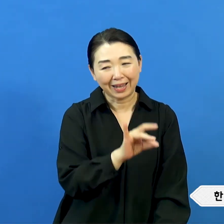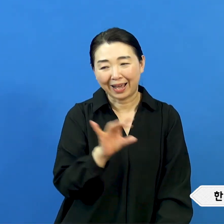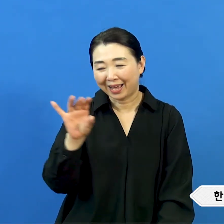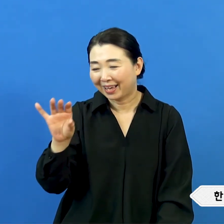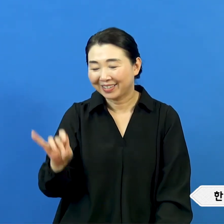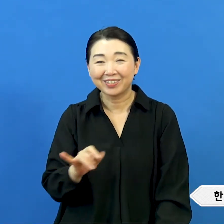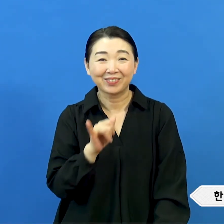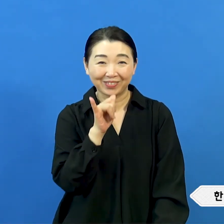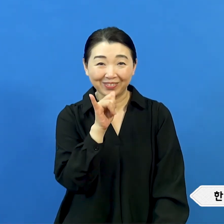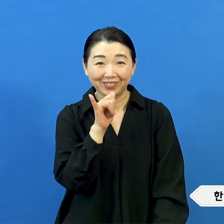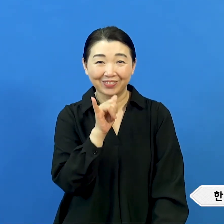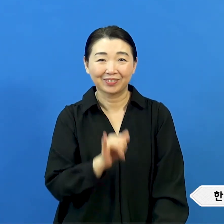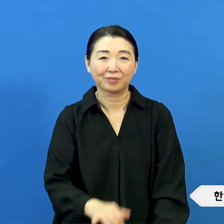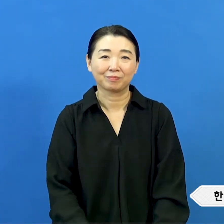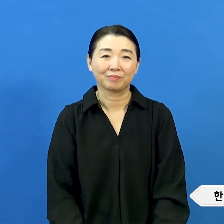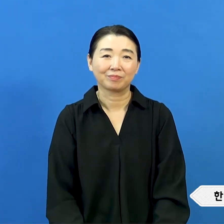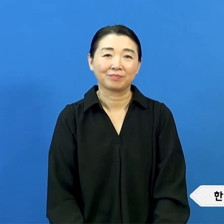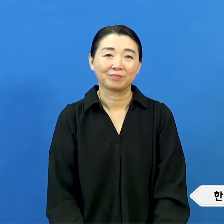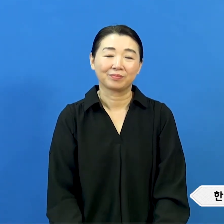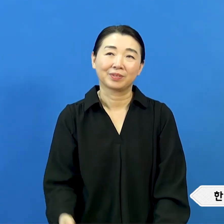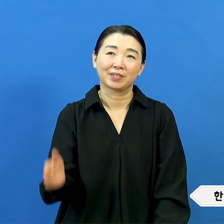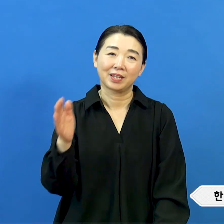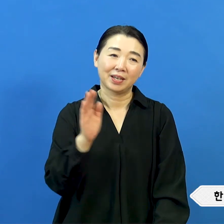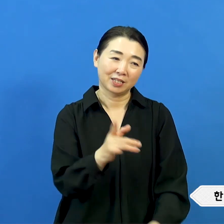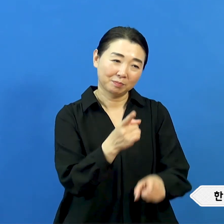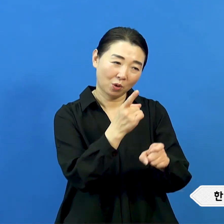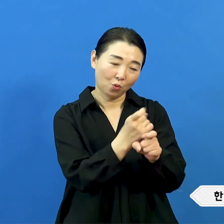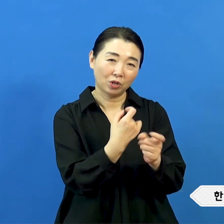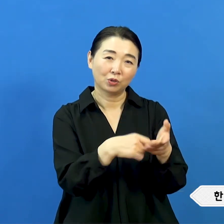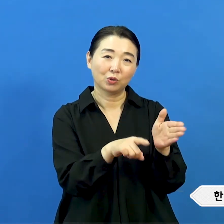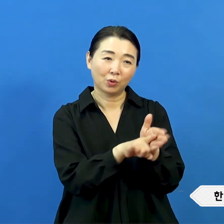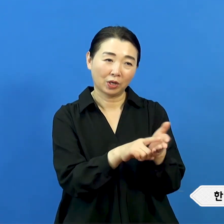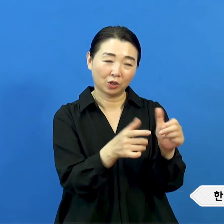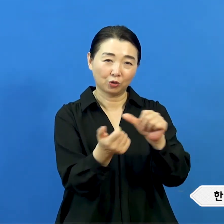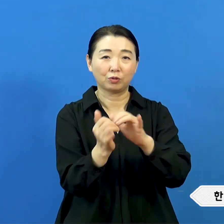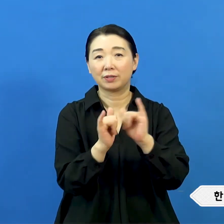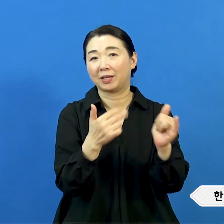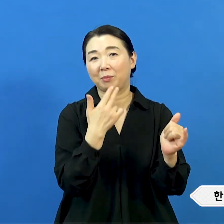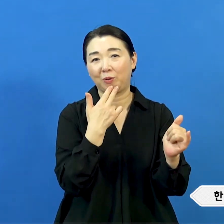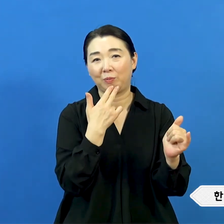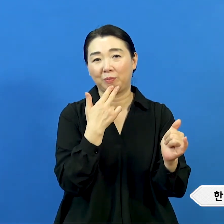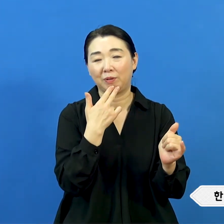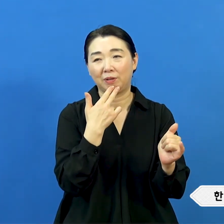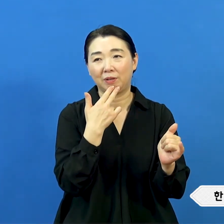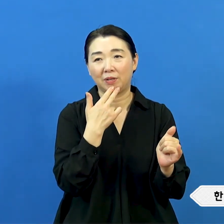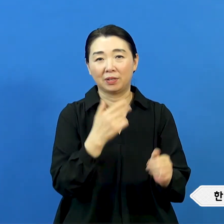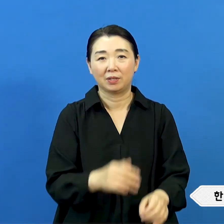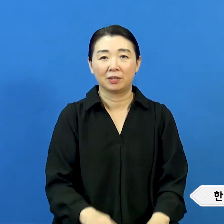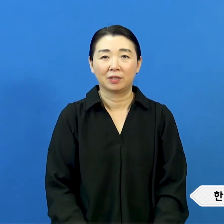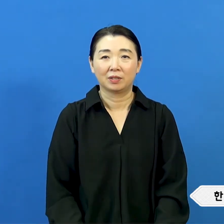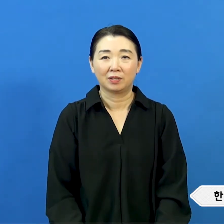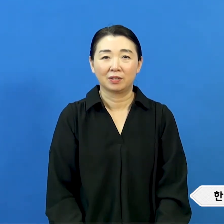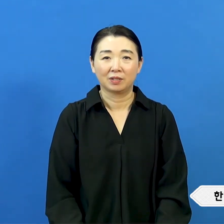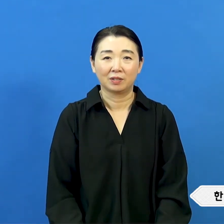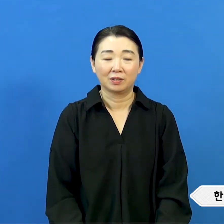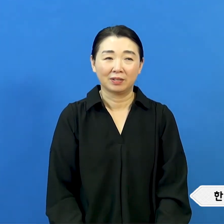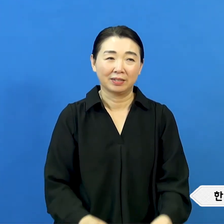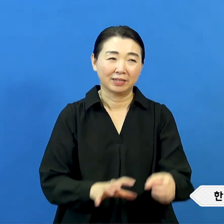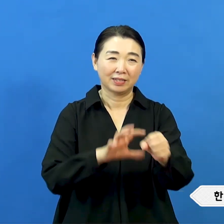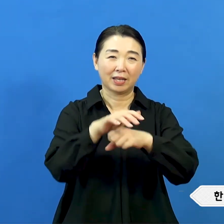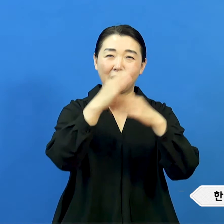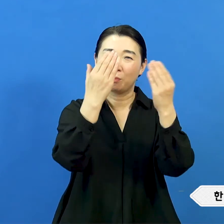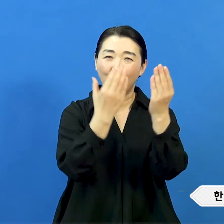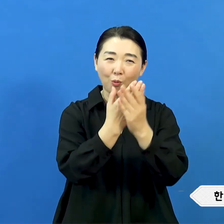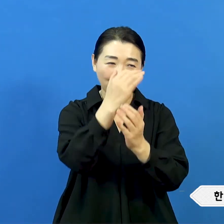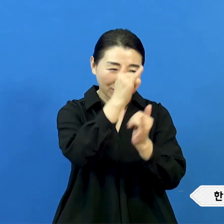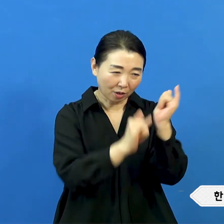있기는 있습니다. 그러나 원수를 위해서 죽는 사람은 없습니다. 동서고금 모든 역사 기록을 다